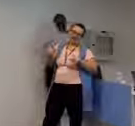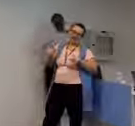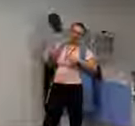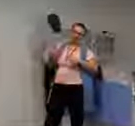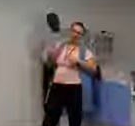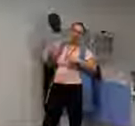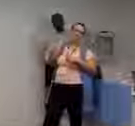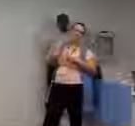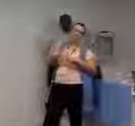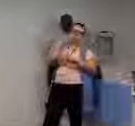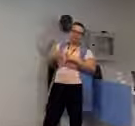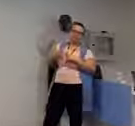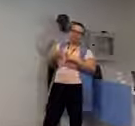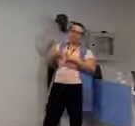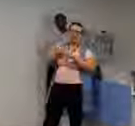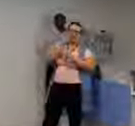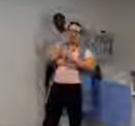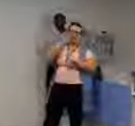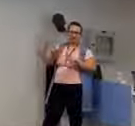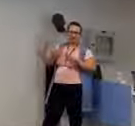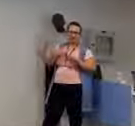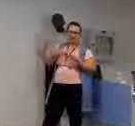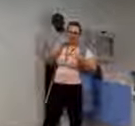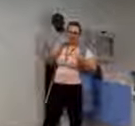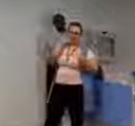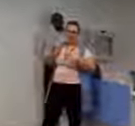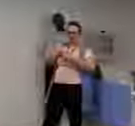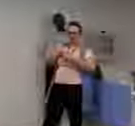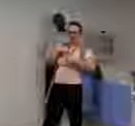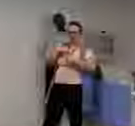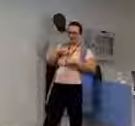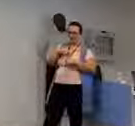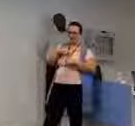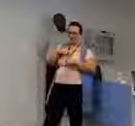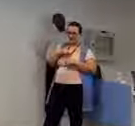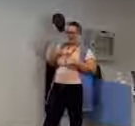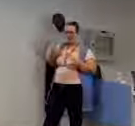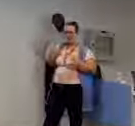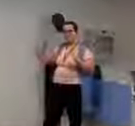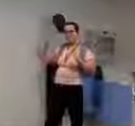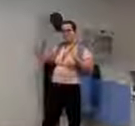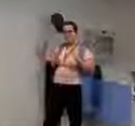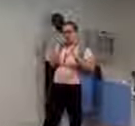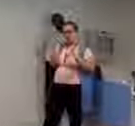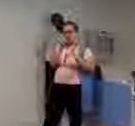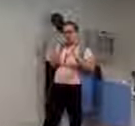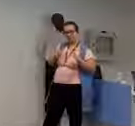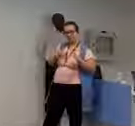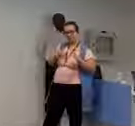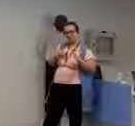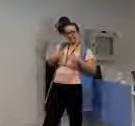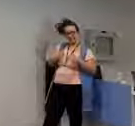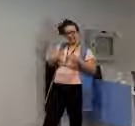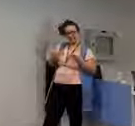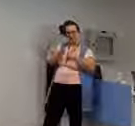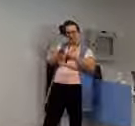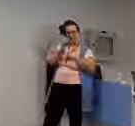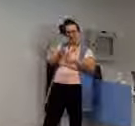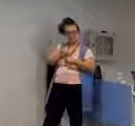Porque sempre tem coisas diferentes, né? Eu tenho os mesmos recursos produtivos para fabricar diferentes tipos de